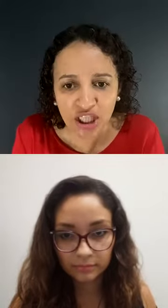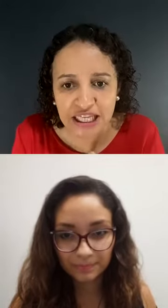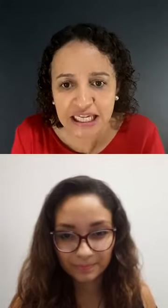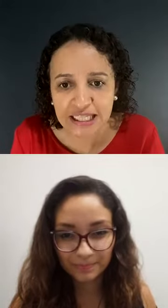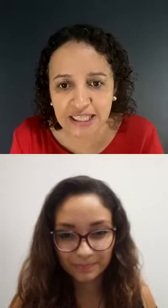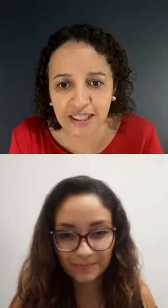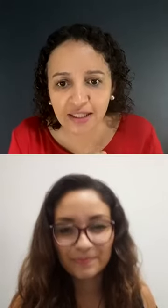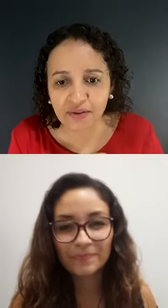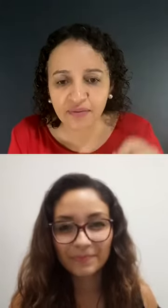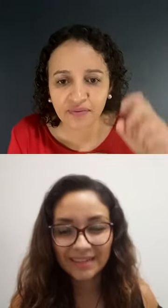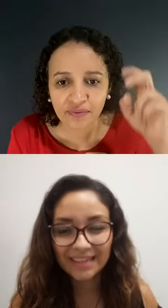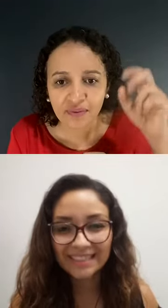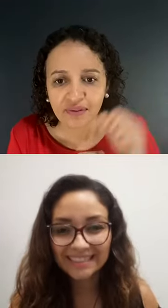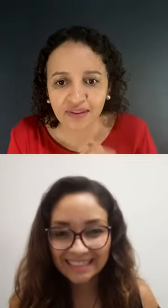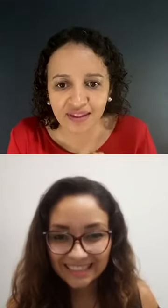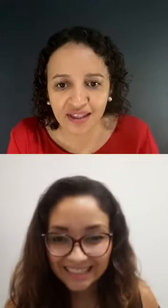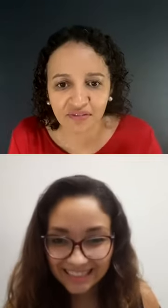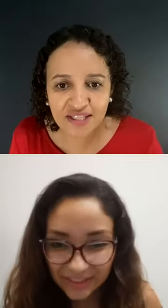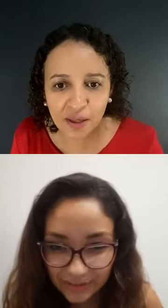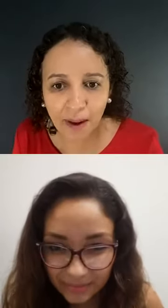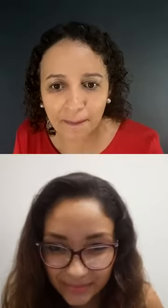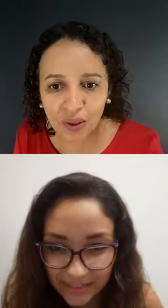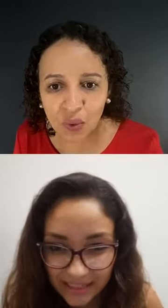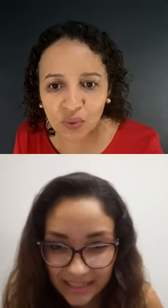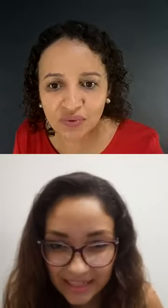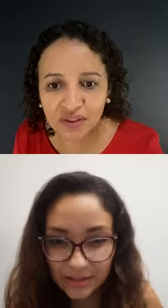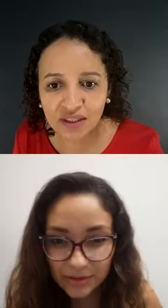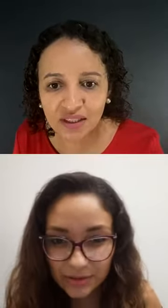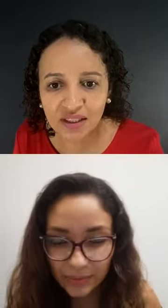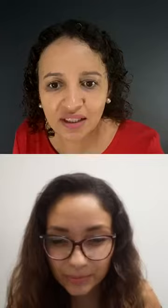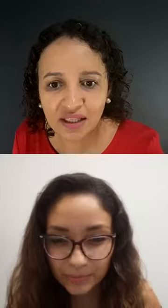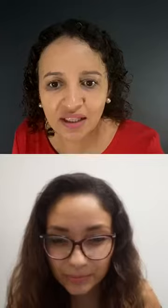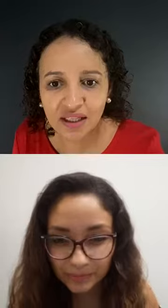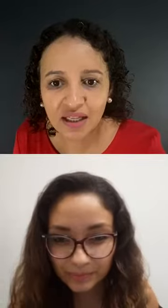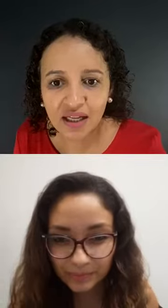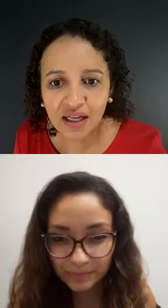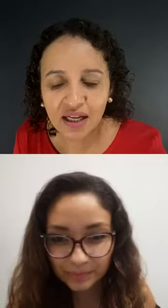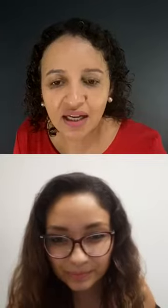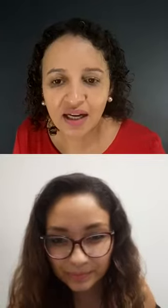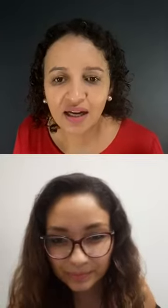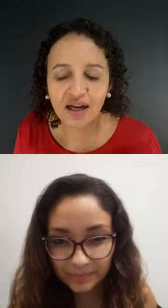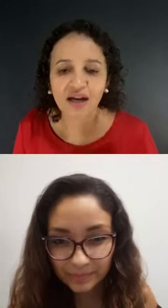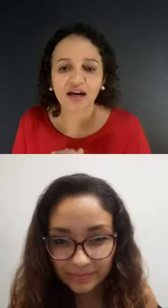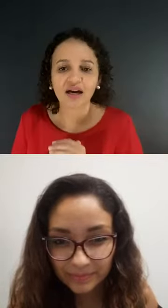A Janise está fazendo uma pergunta.